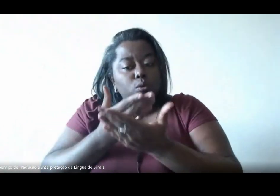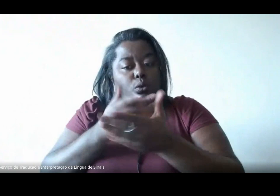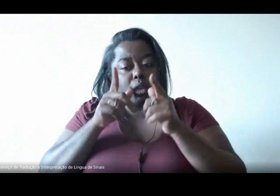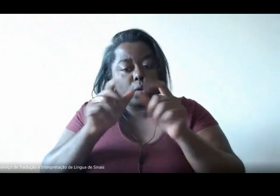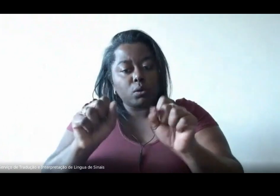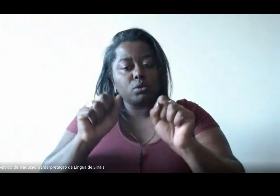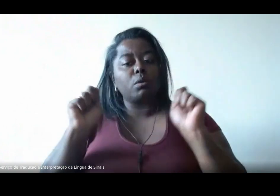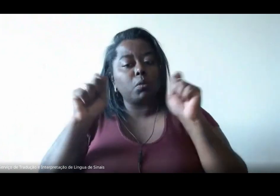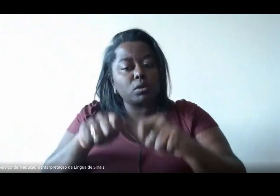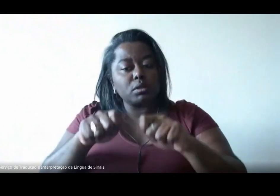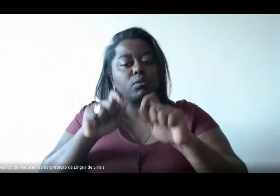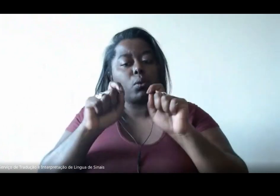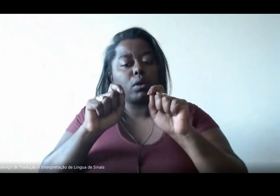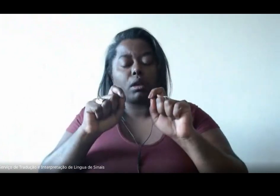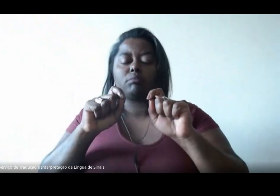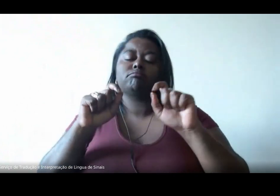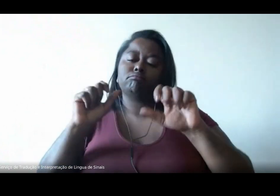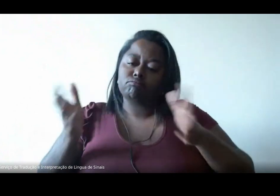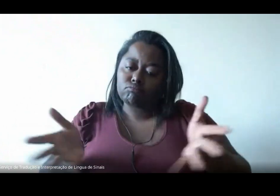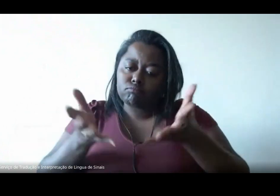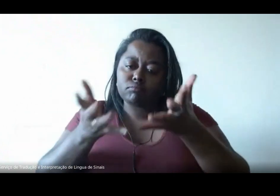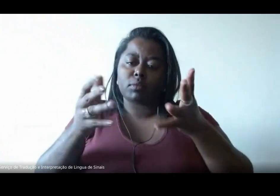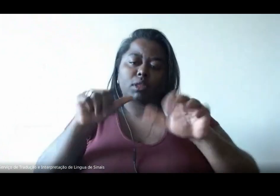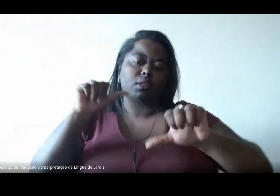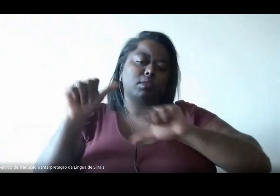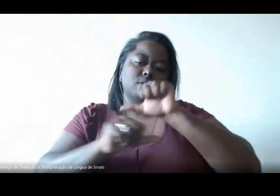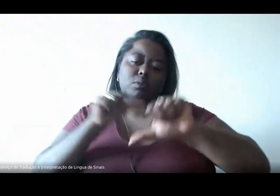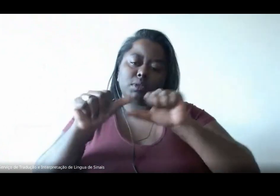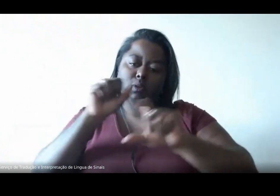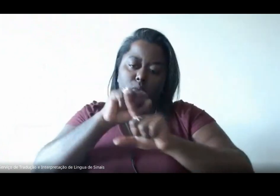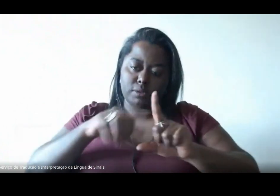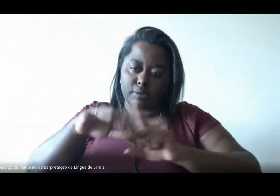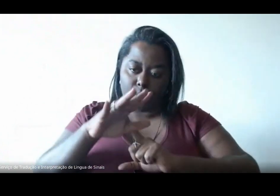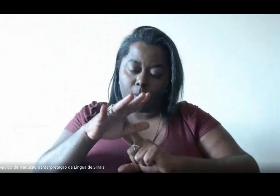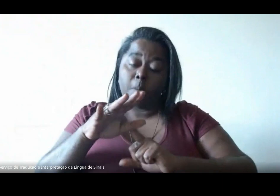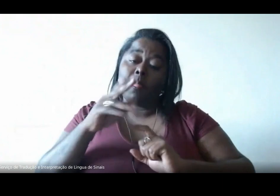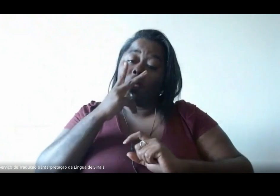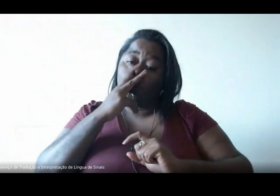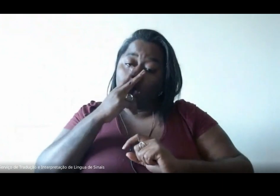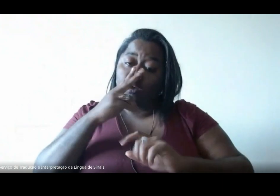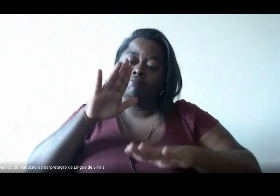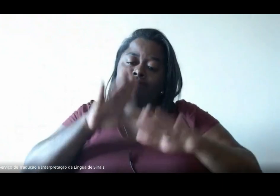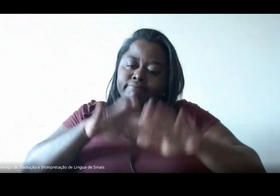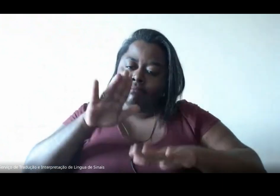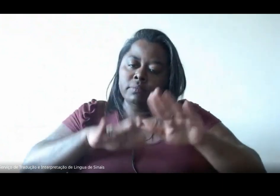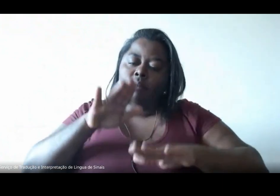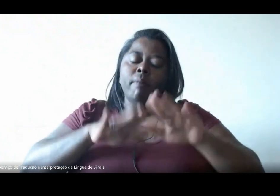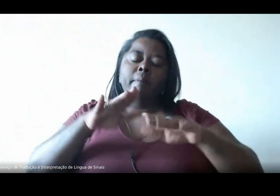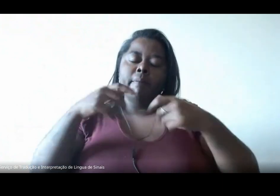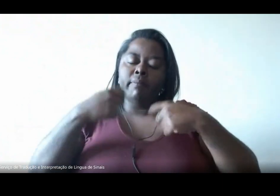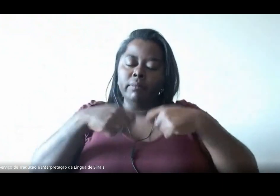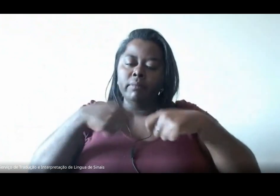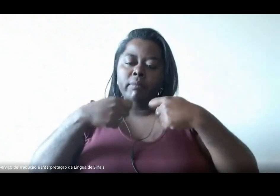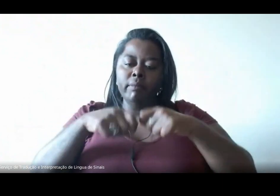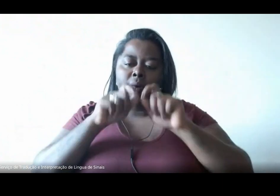gente possa produzir transformação social. O que eu acho é que o que a gente talvez precise ter de